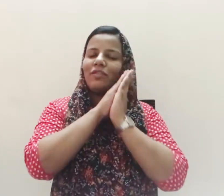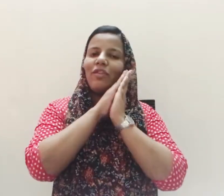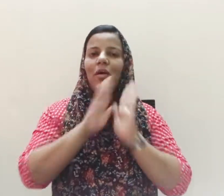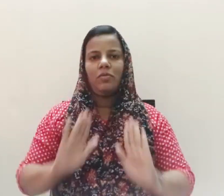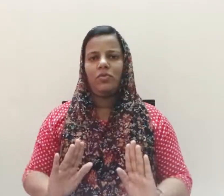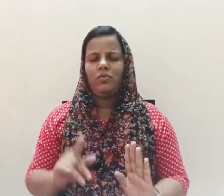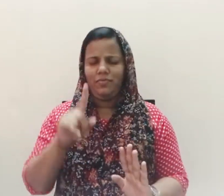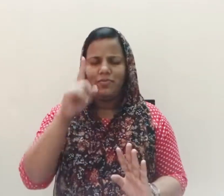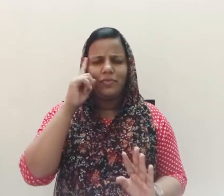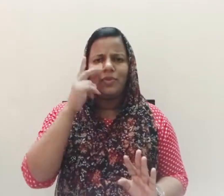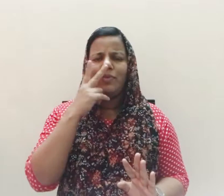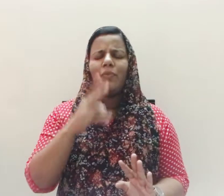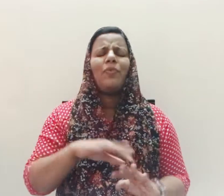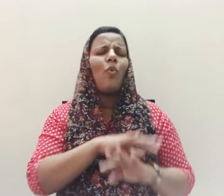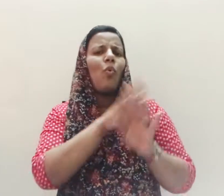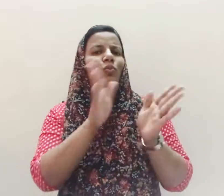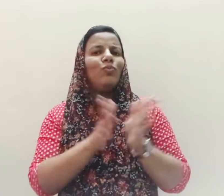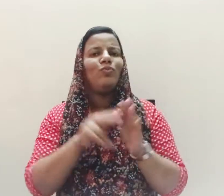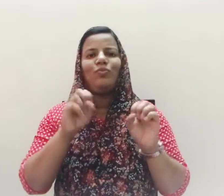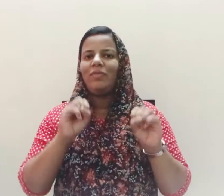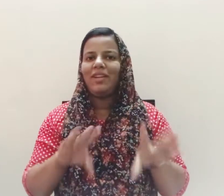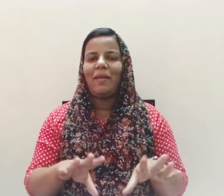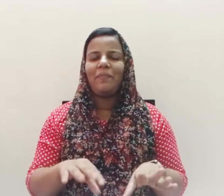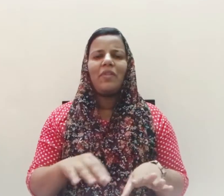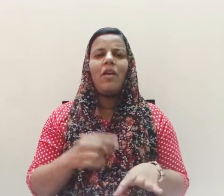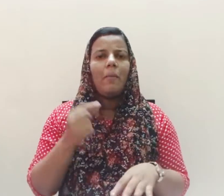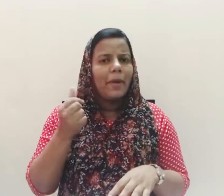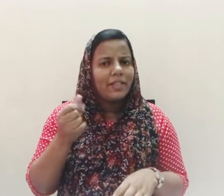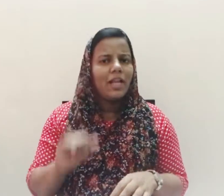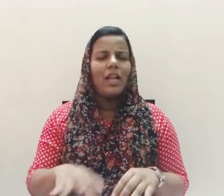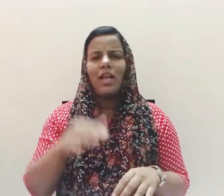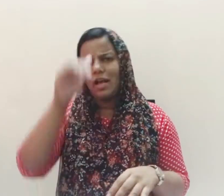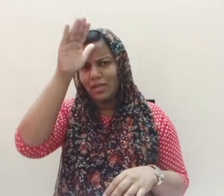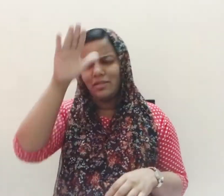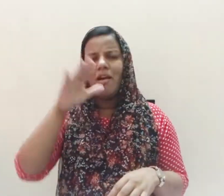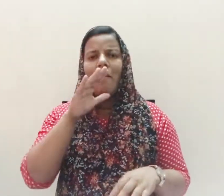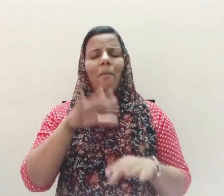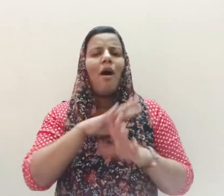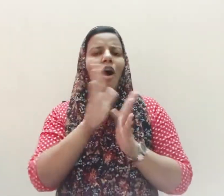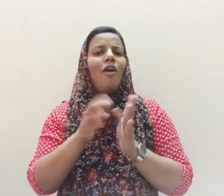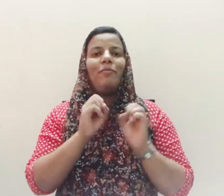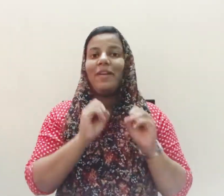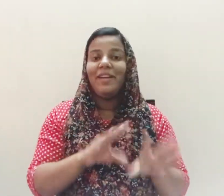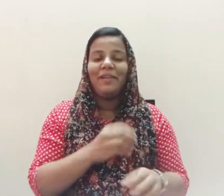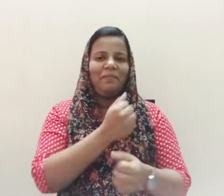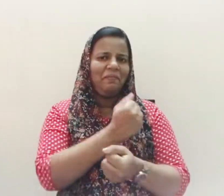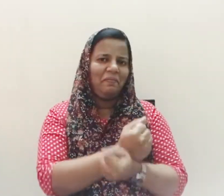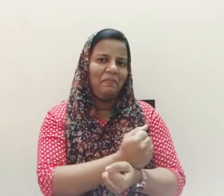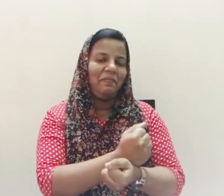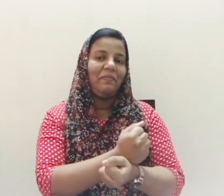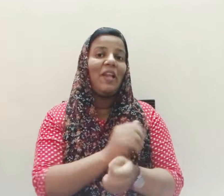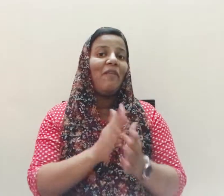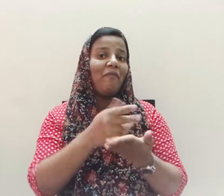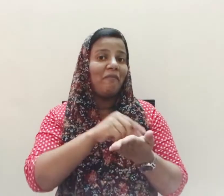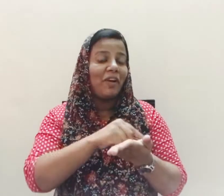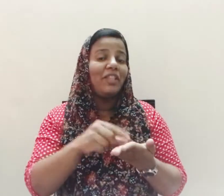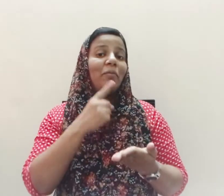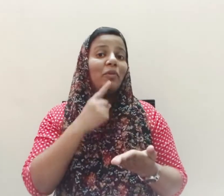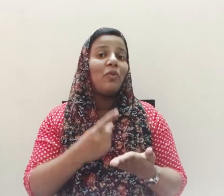ഇത്രയുമേ ചിന്തിക്കുന്നുള്ളൂ, ഒന്നുമില്ലാത്തവനായി പോത്തിഫറിൻ്റെ ഭവനത്തിൽ വിൽക്കപ്പെട്ട അടിമച്ചെറുക്കനായി വന്നവൻ. തിരുവചനം പറയുന്നു, ദൈവം അവൻ്റെ കൂടെ